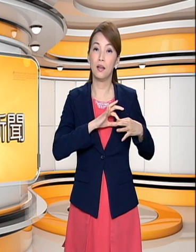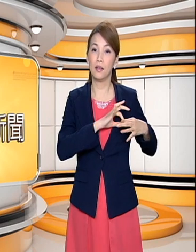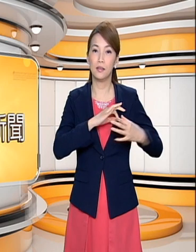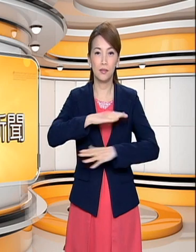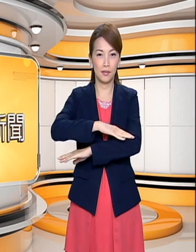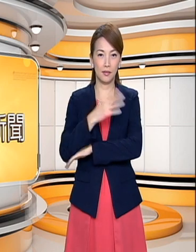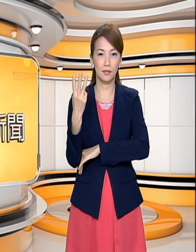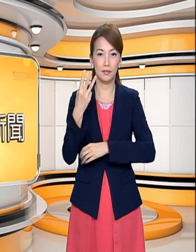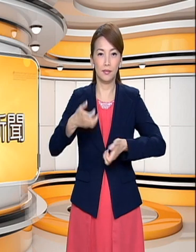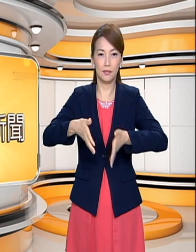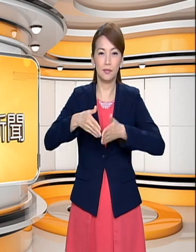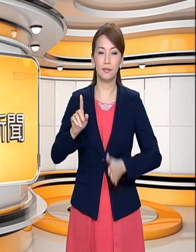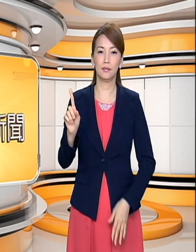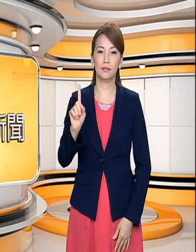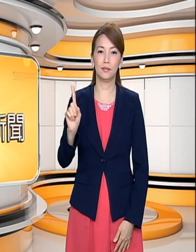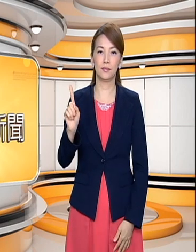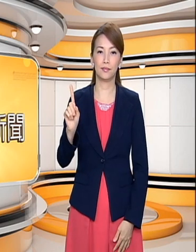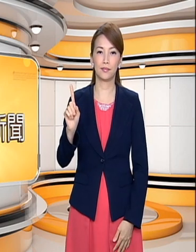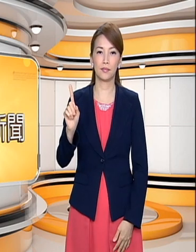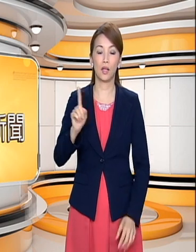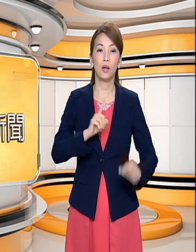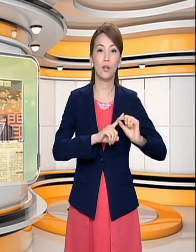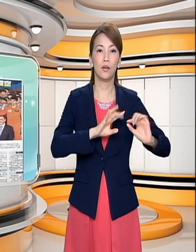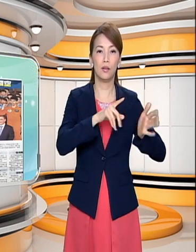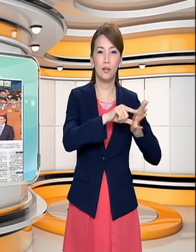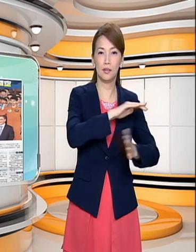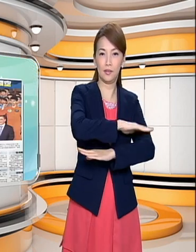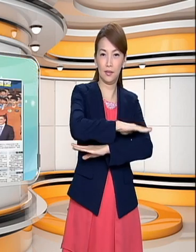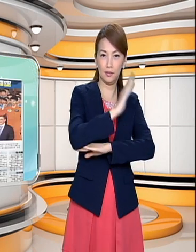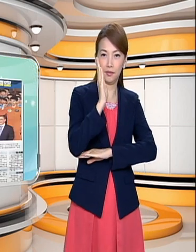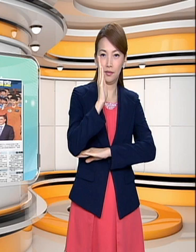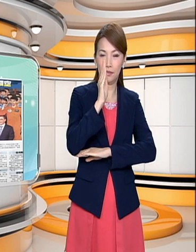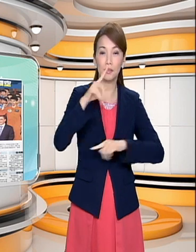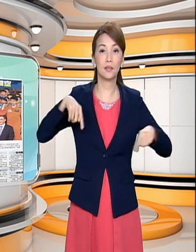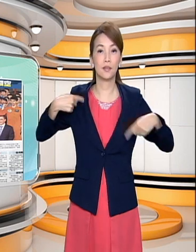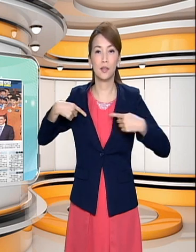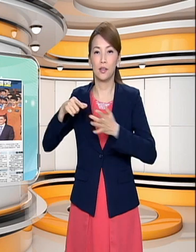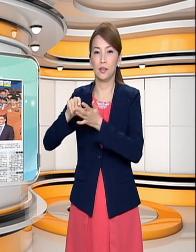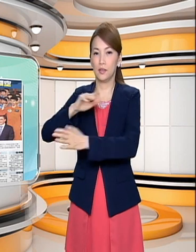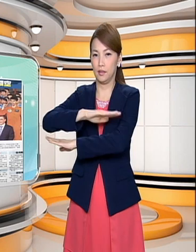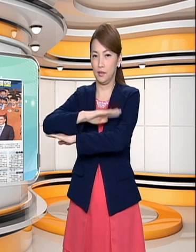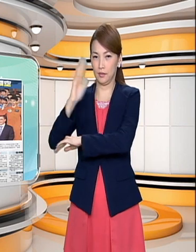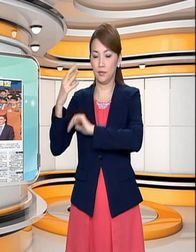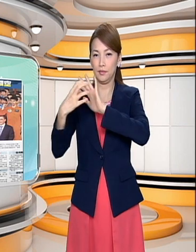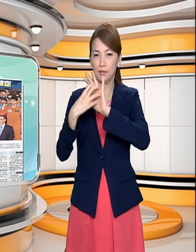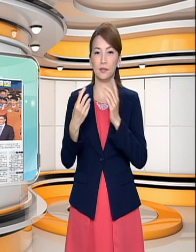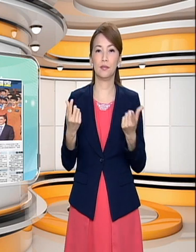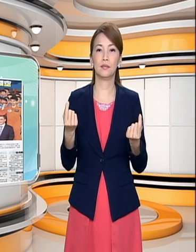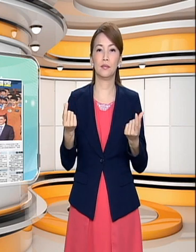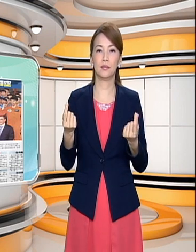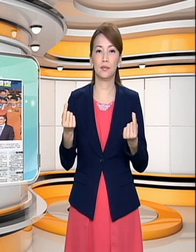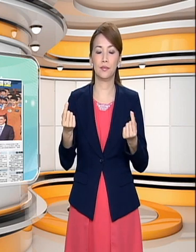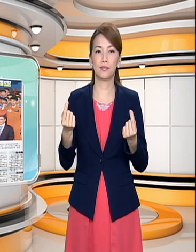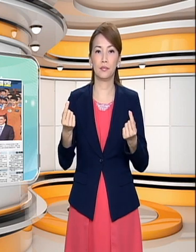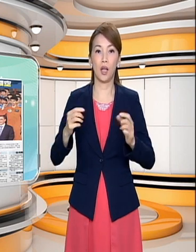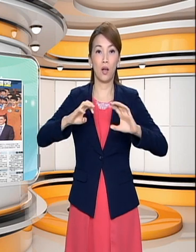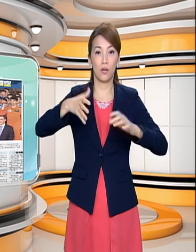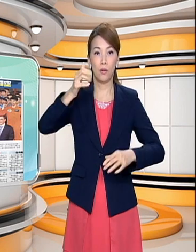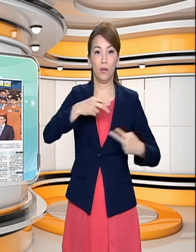来关心各大报的头条焦点。中国时报跟自由时报的头条一样，都是蔡英文